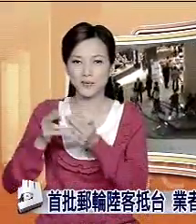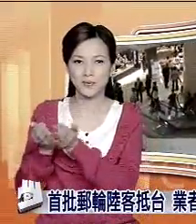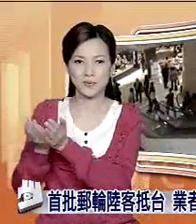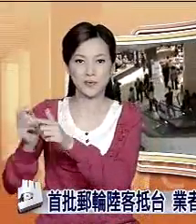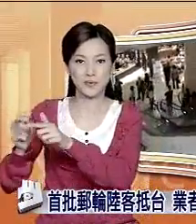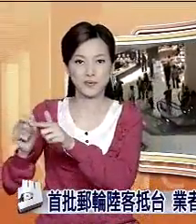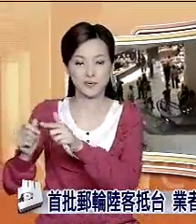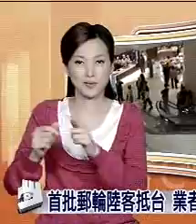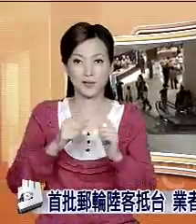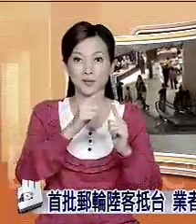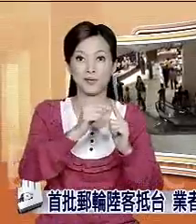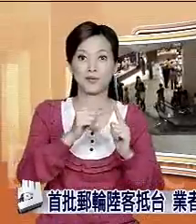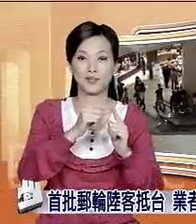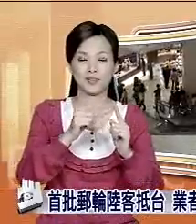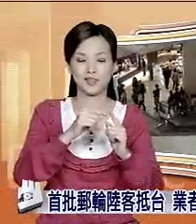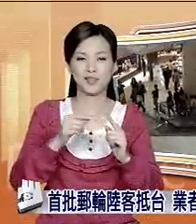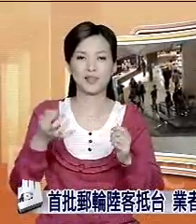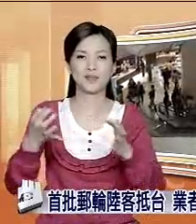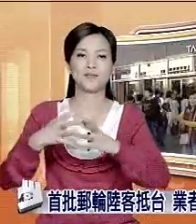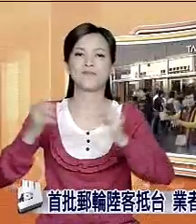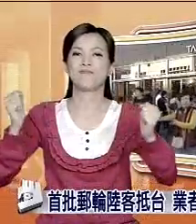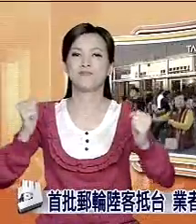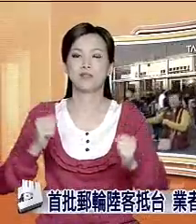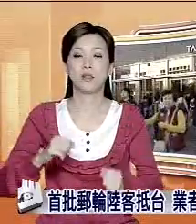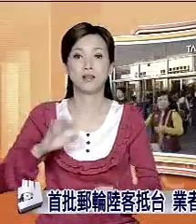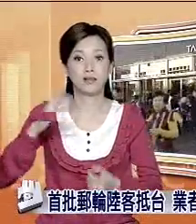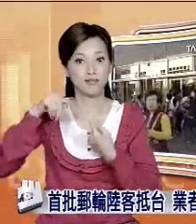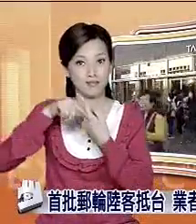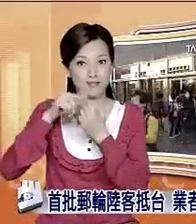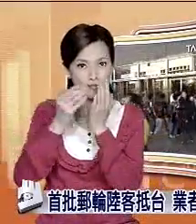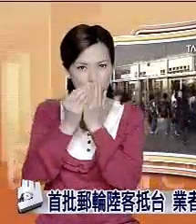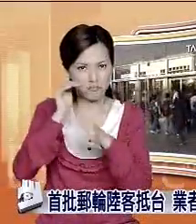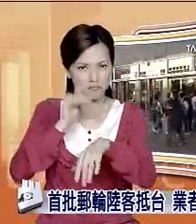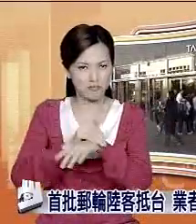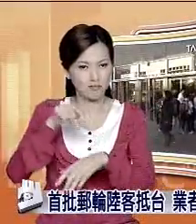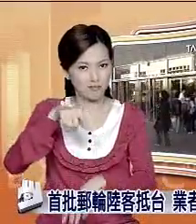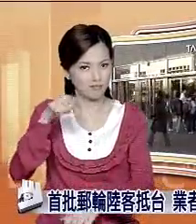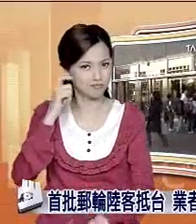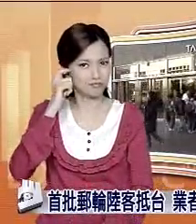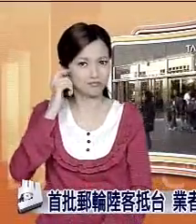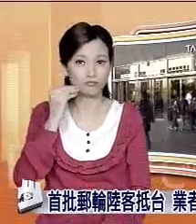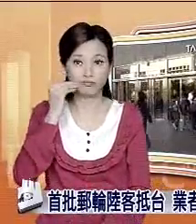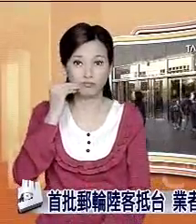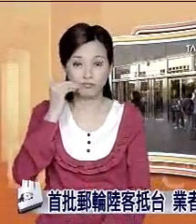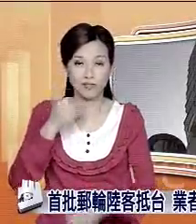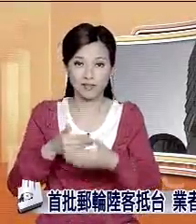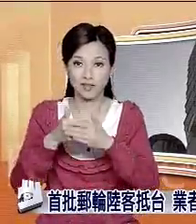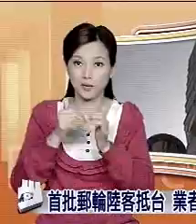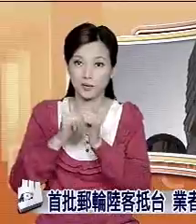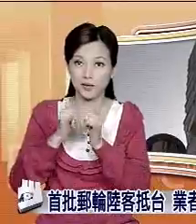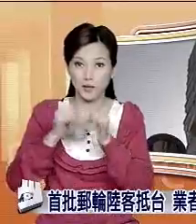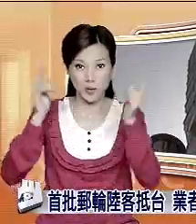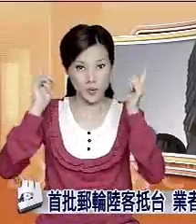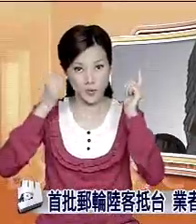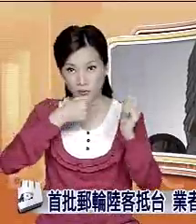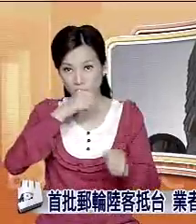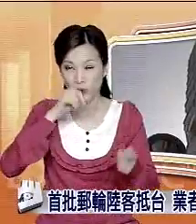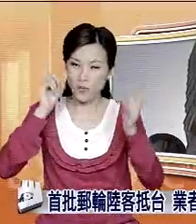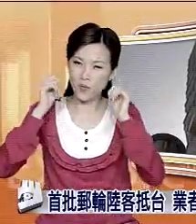大多数都会进到游轮公司和旅行社的口袋里，不过学者表示，如果起了带头作用，对已